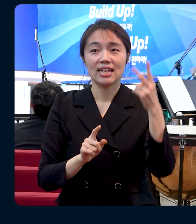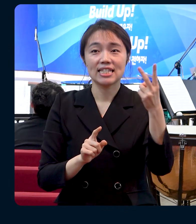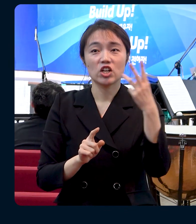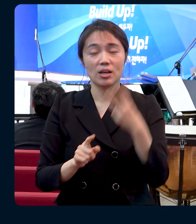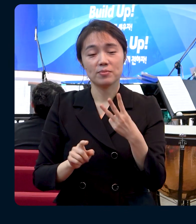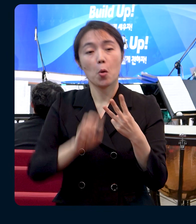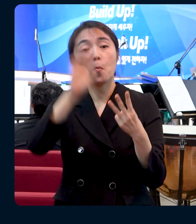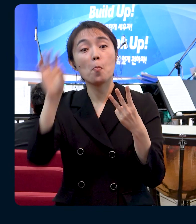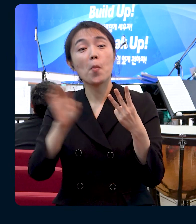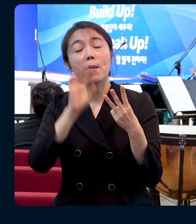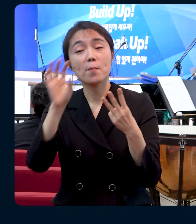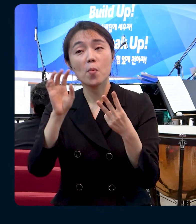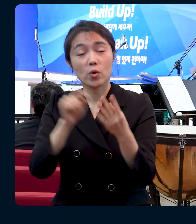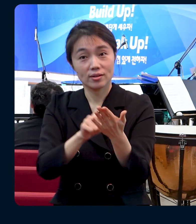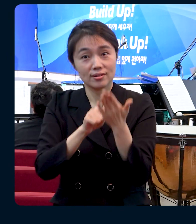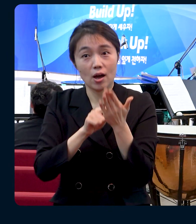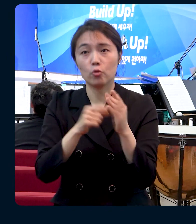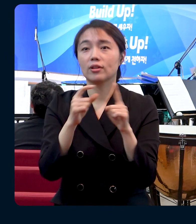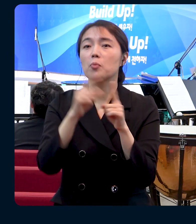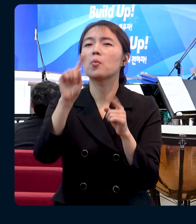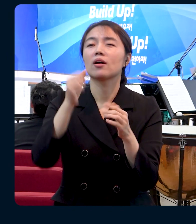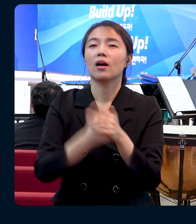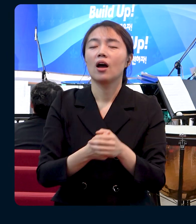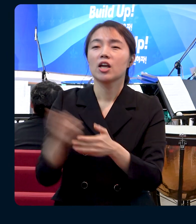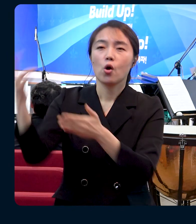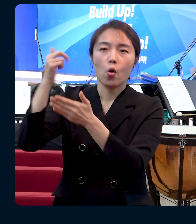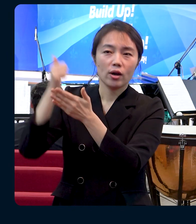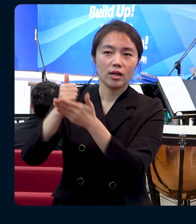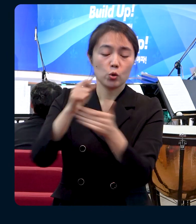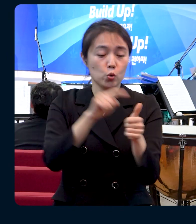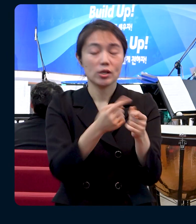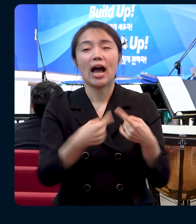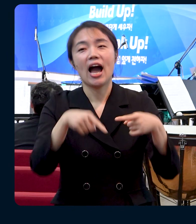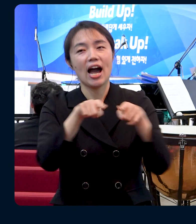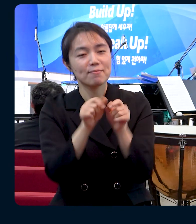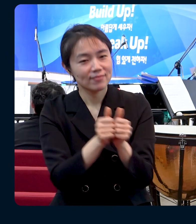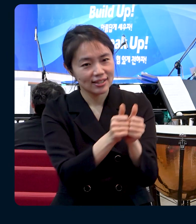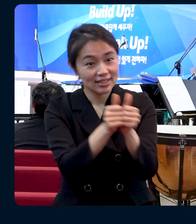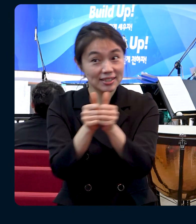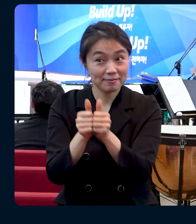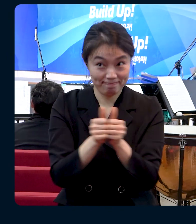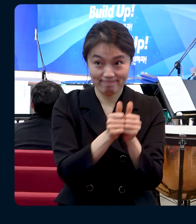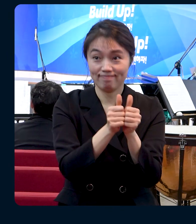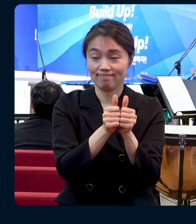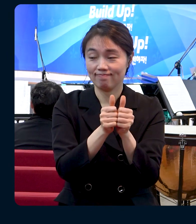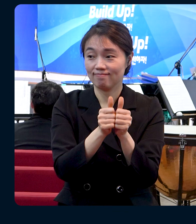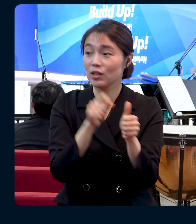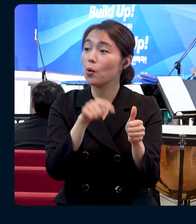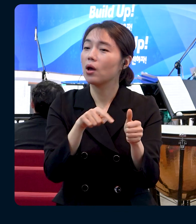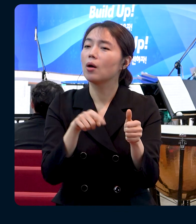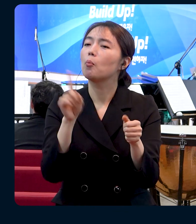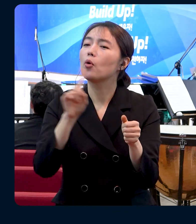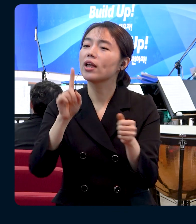2절과 3절에 반복해서 나오는 표현, 여호와께서 요셉과 함께 하심으로, 이게 바로 뭐예요?